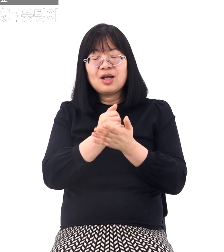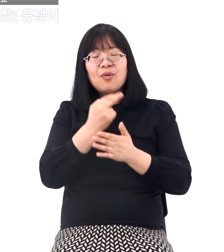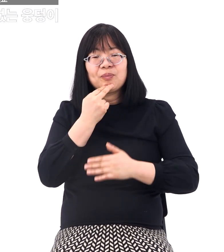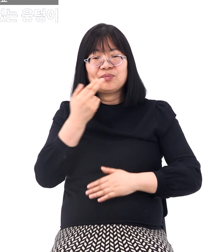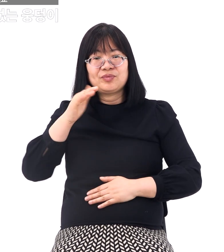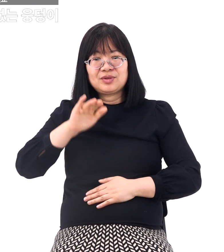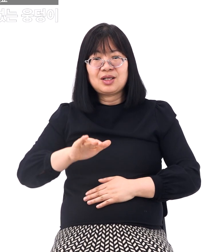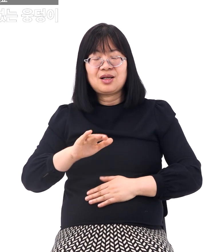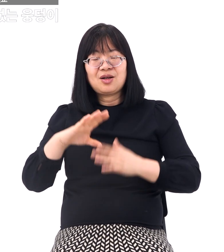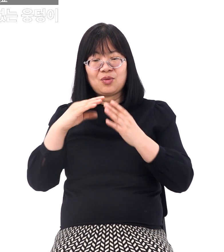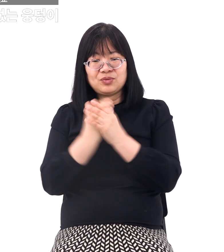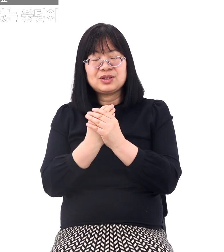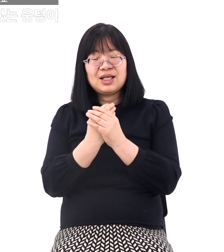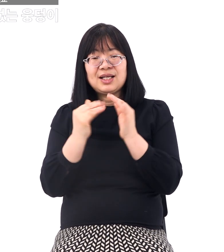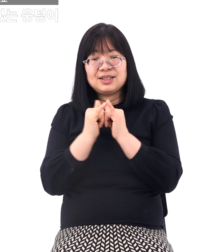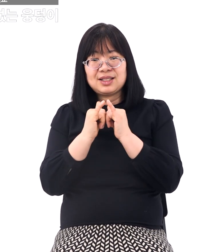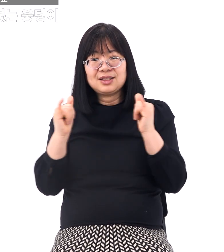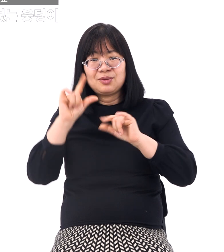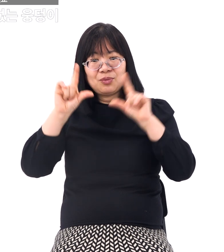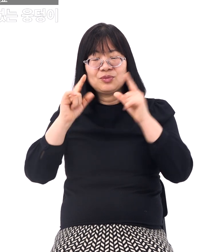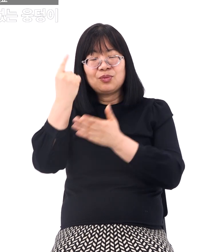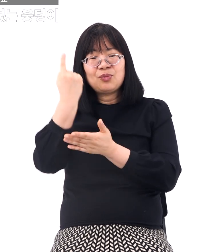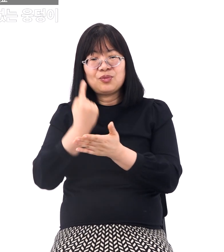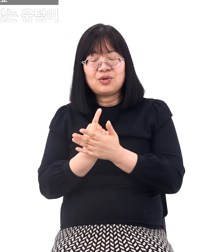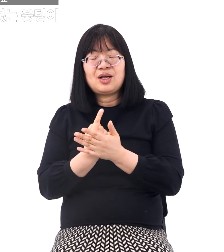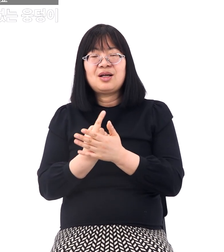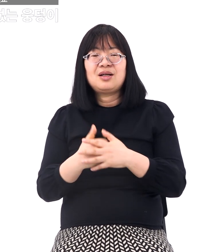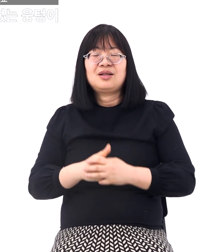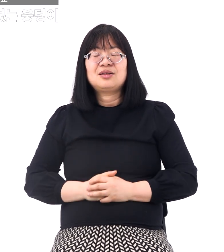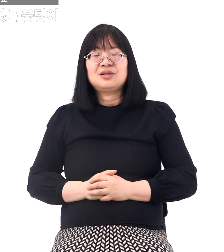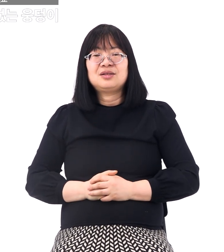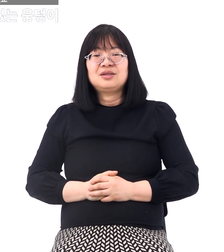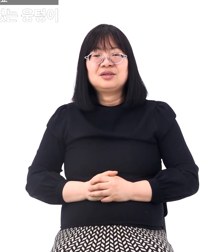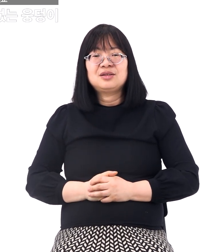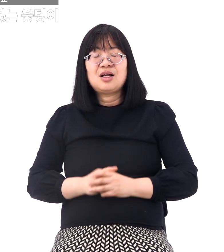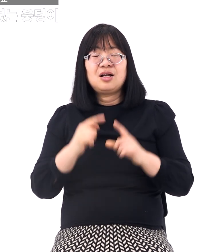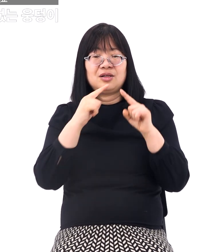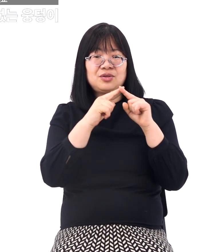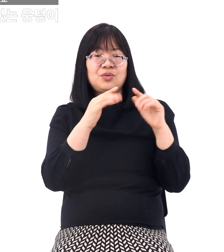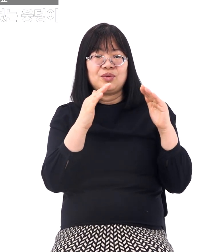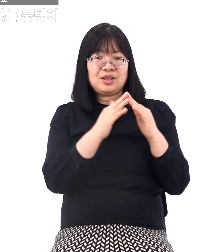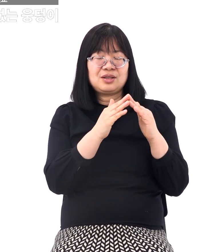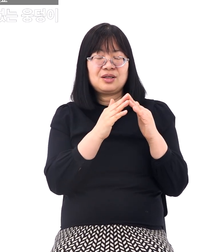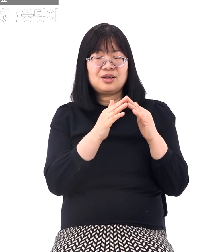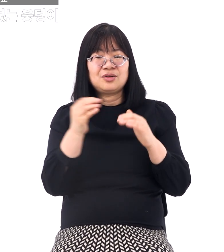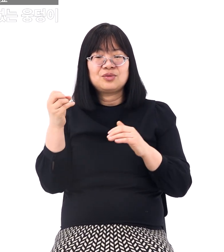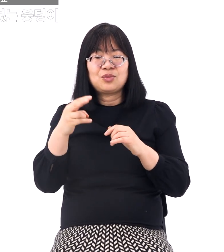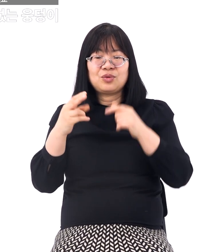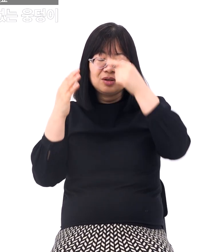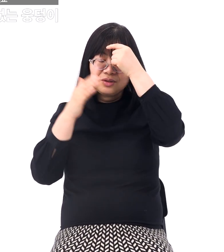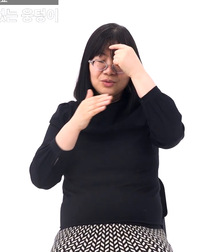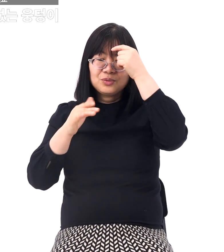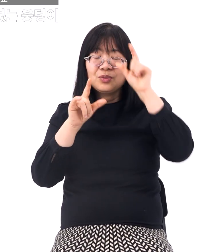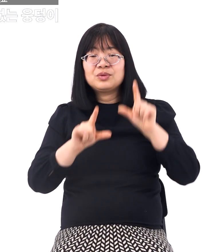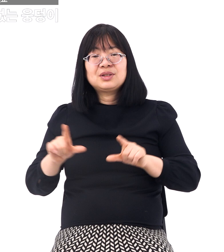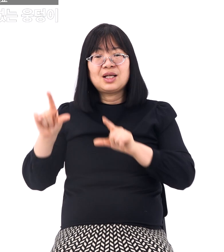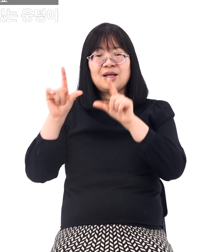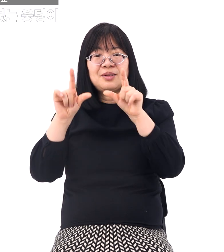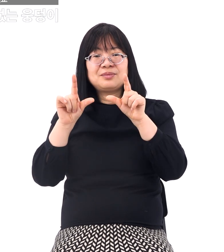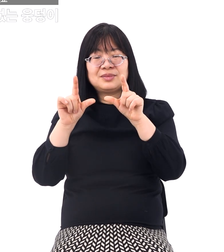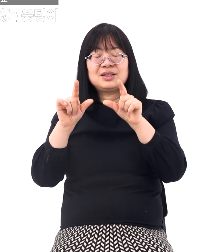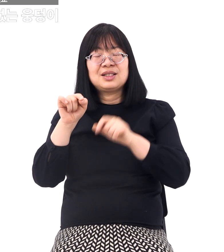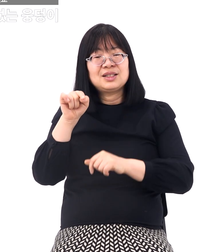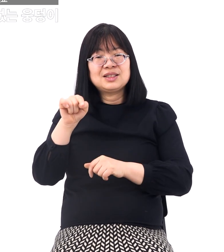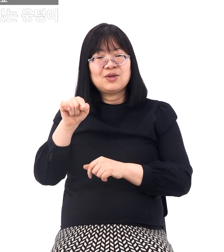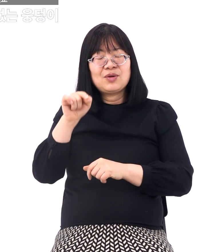없으시나 온전한 인간으로 오셔서, 그 교회가 또 성도의 삶이 이